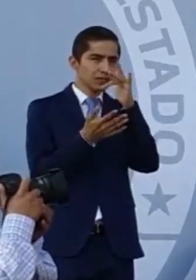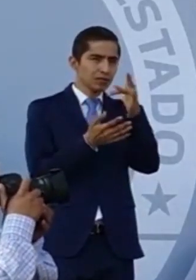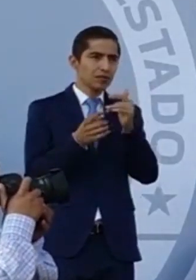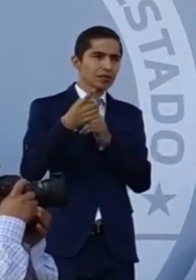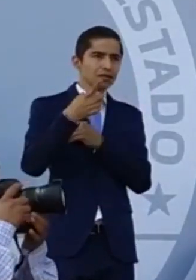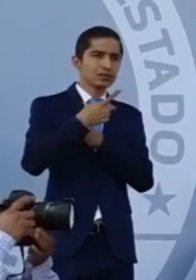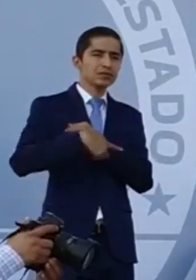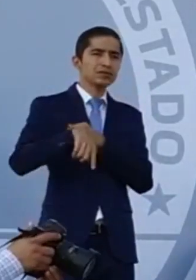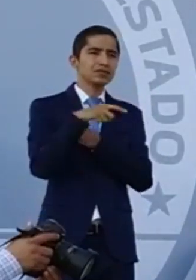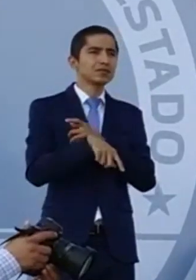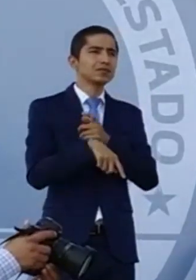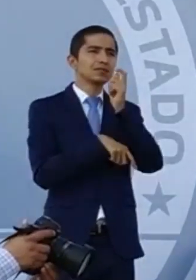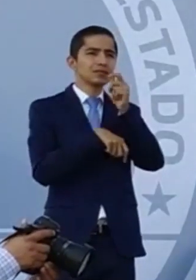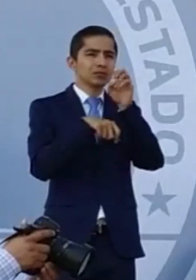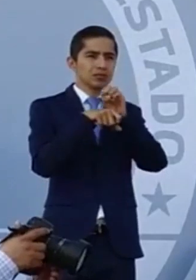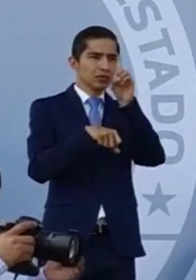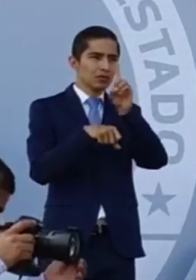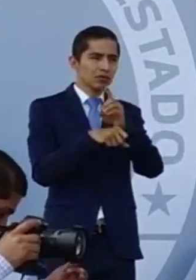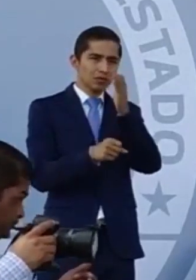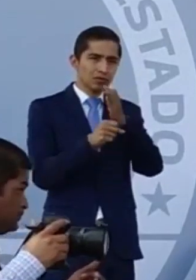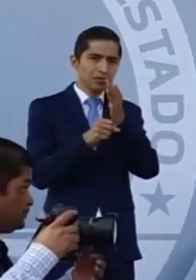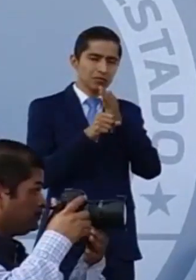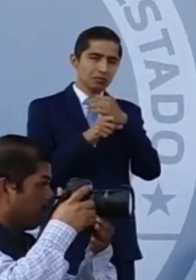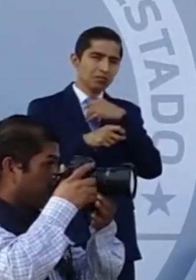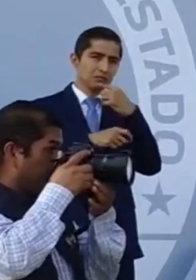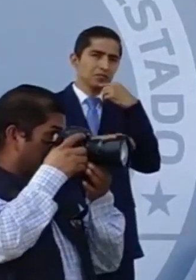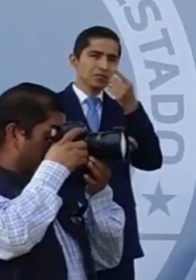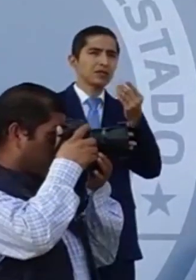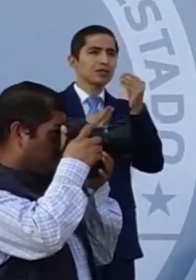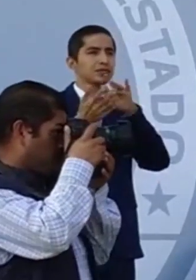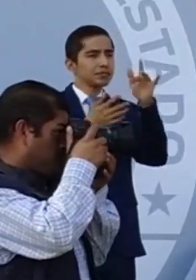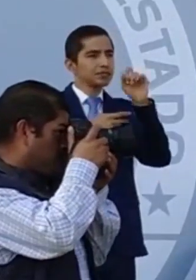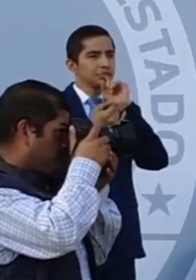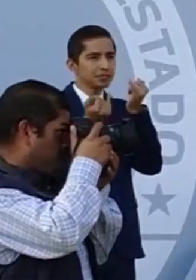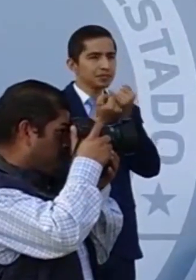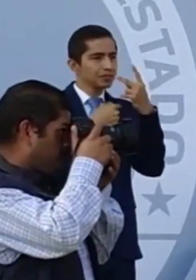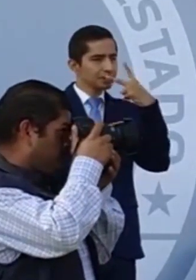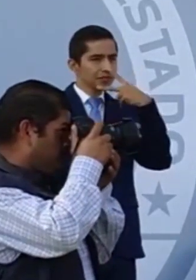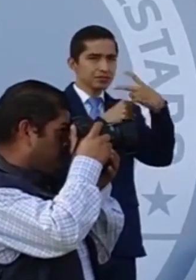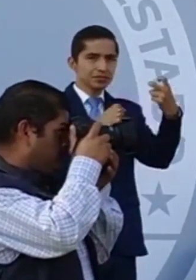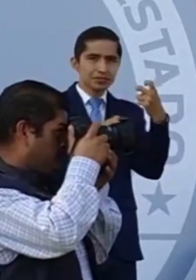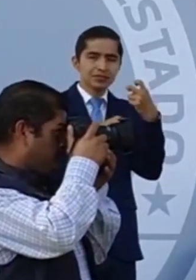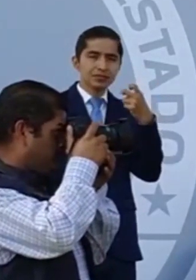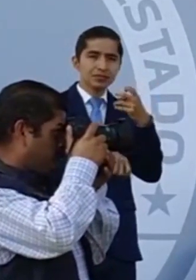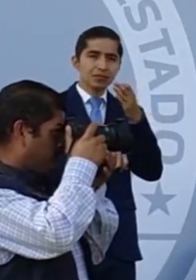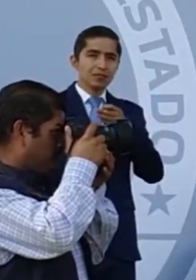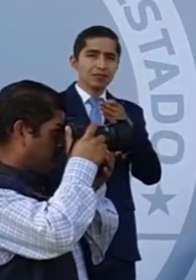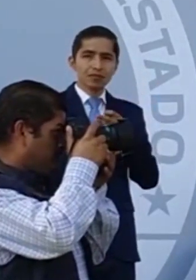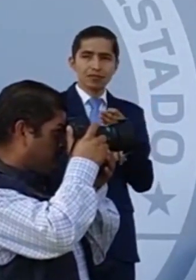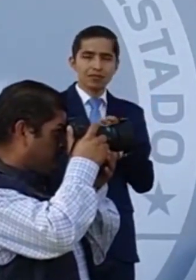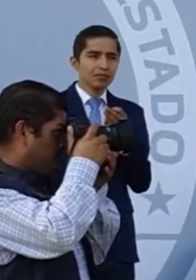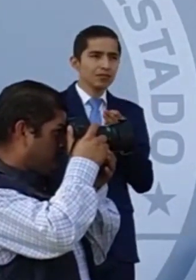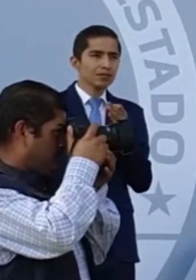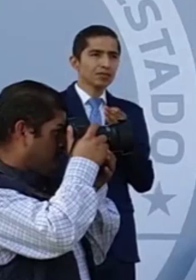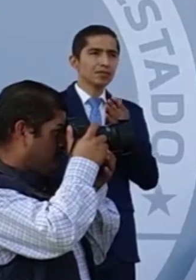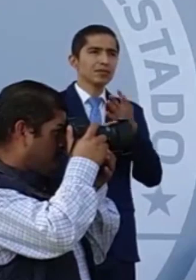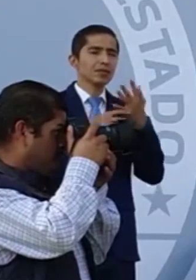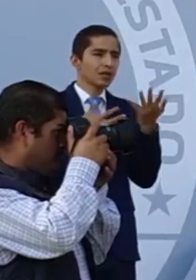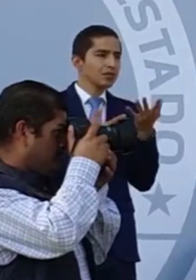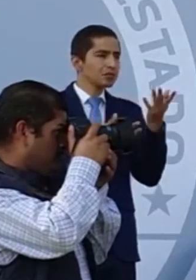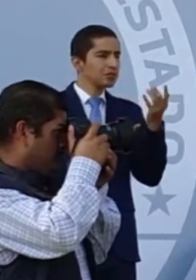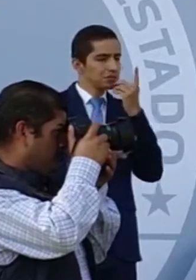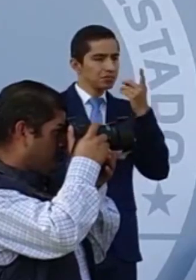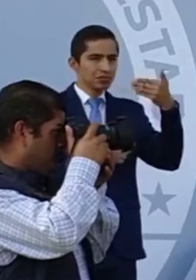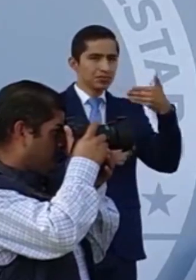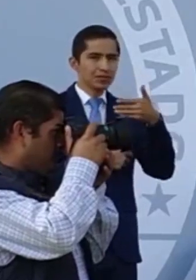integrantes, a los fiscales regionales, a la policía de investigación, a las áreas, a las distintas